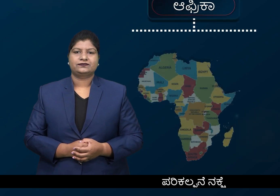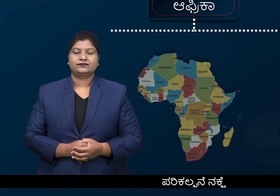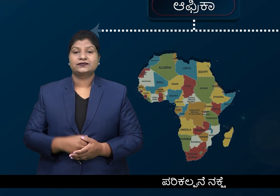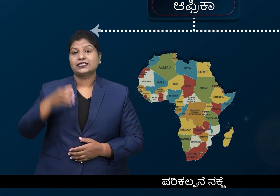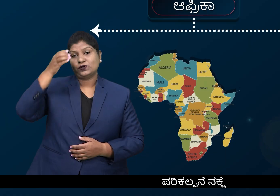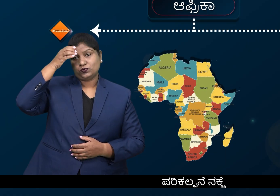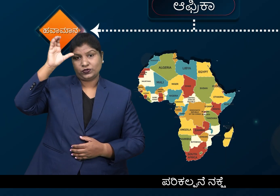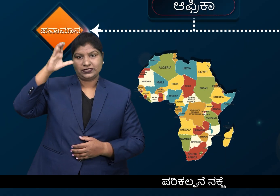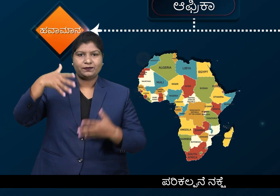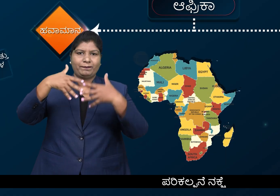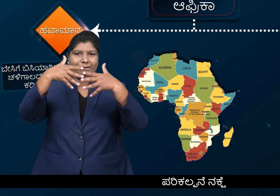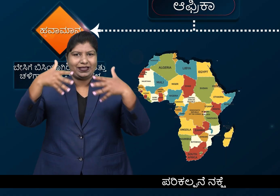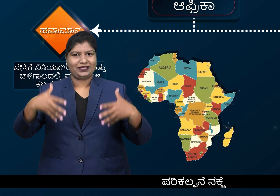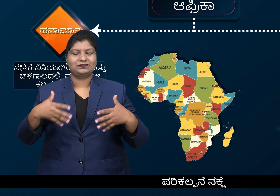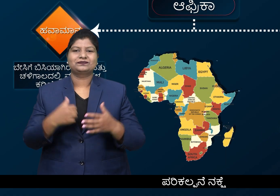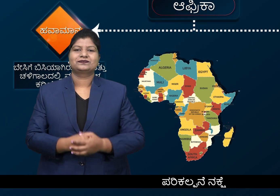ಪರಿಕಲ್ಪನೆ ನಕ್ಷೆ.